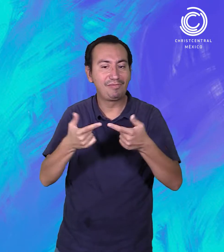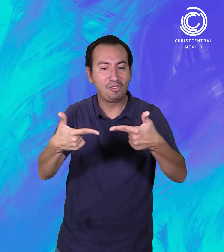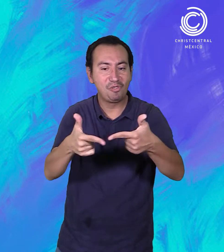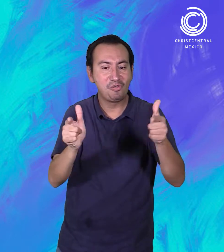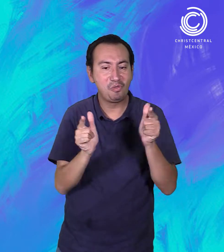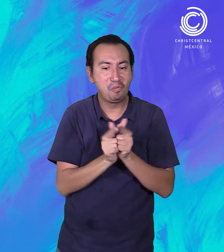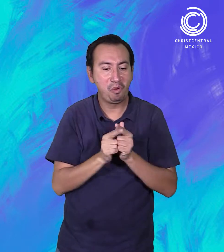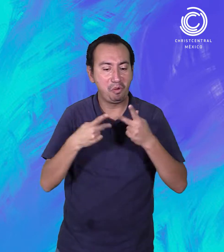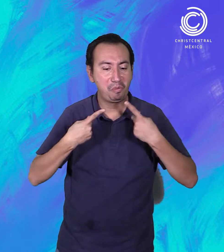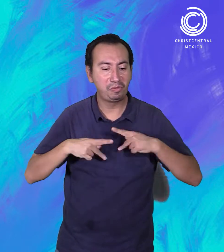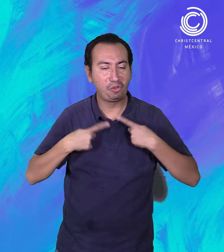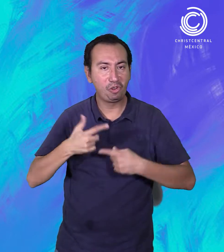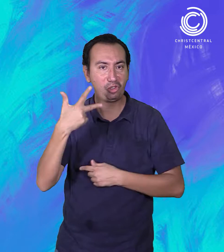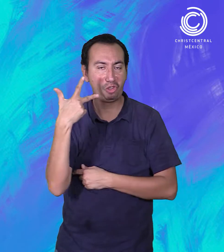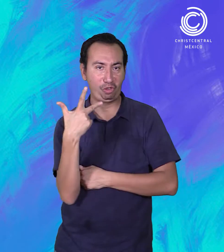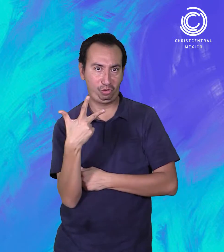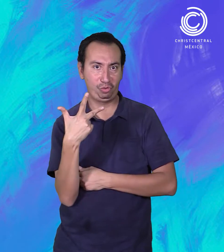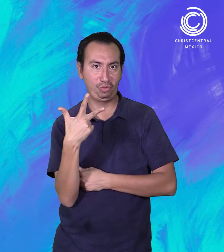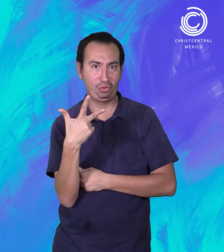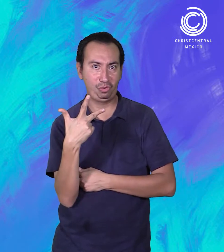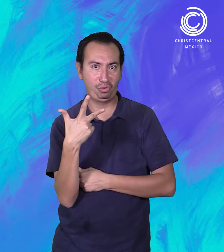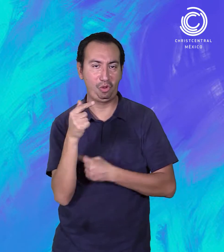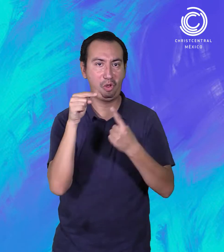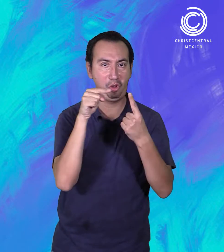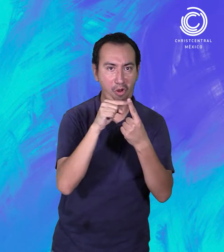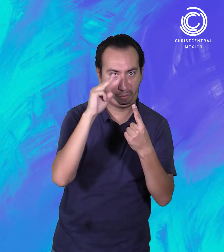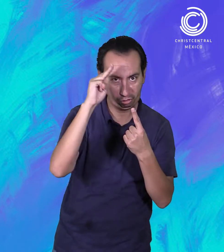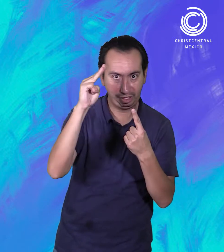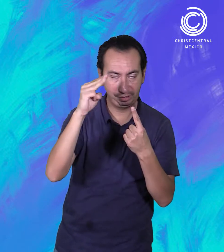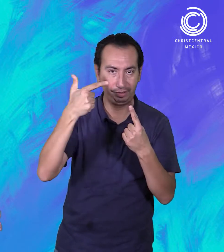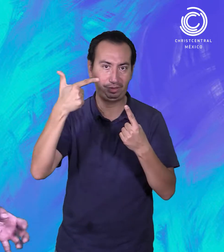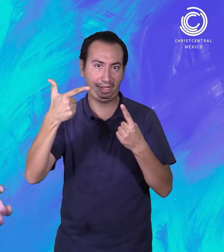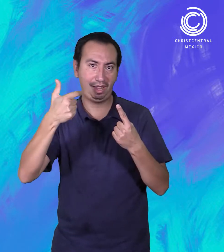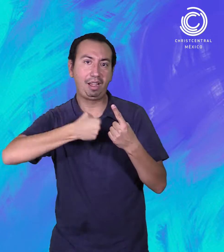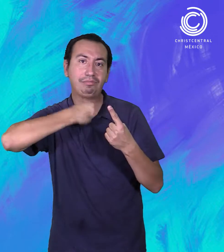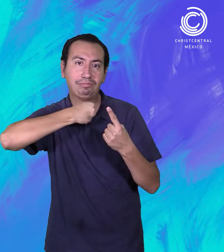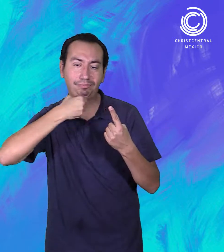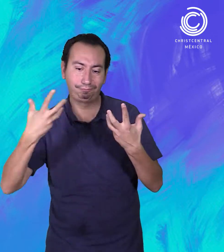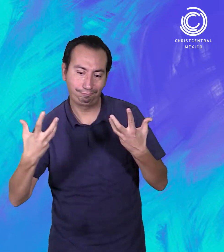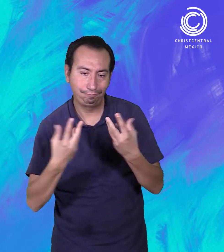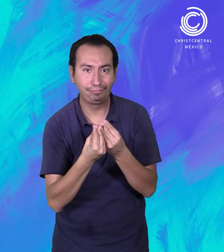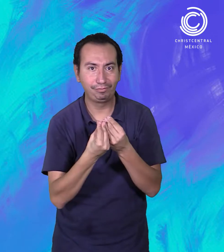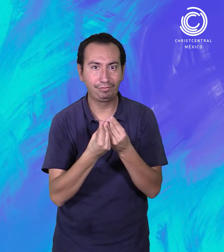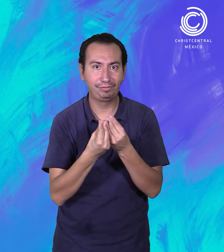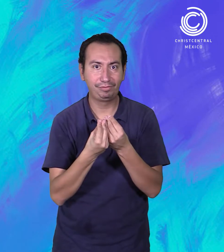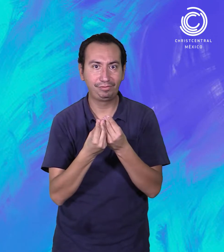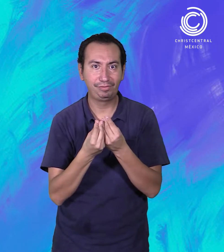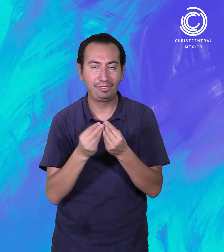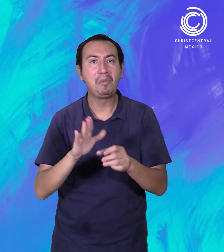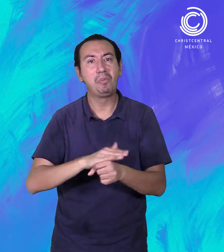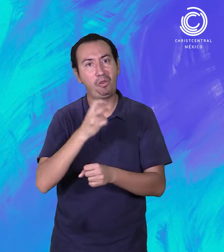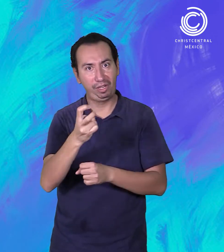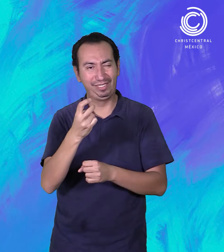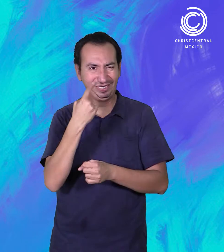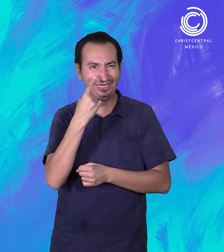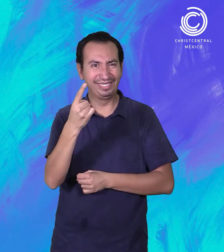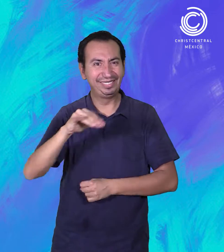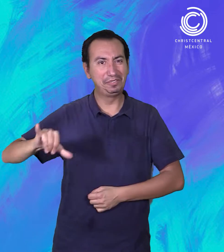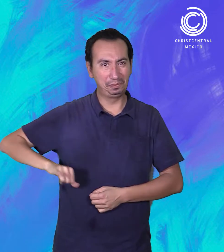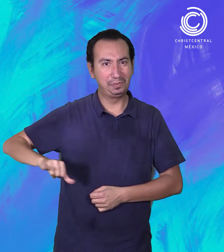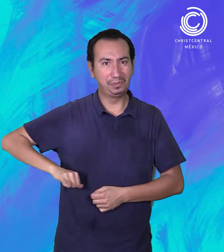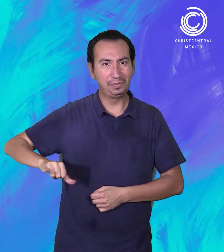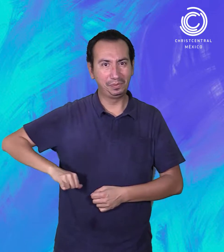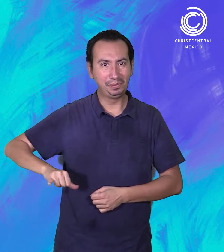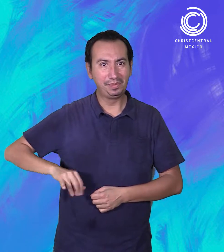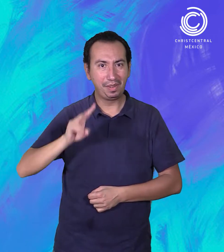y en este caso pues ahora a ellos. Y aquí viene algo muy interesante que tenemos que notar, que precisamente